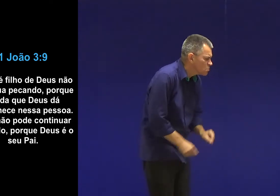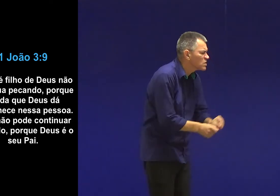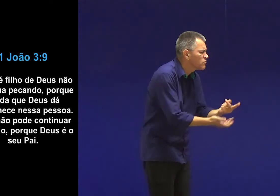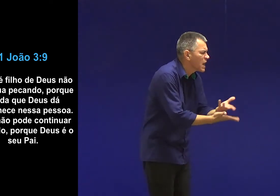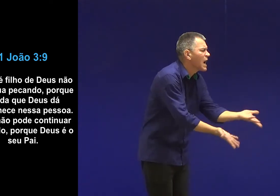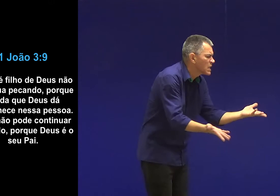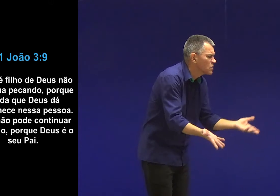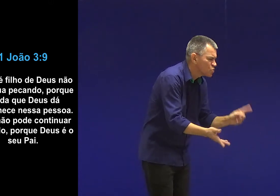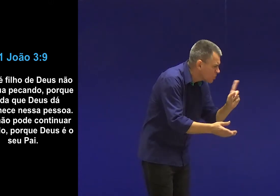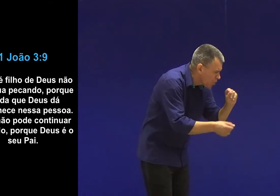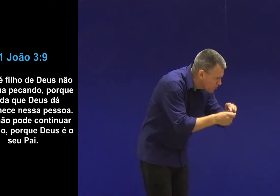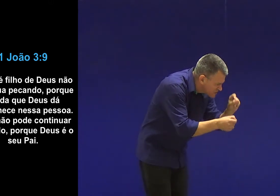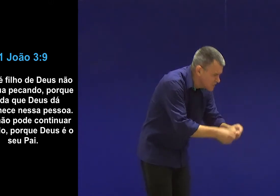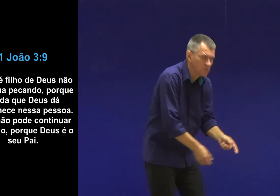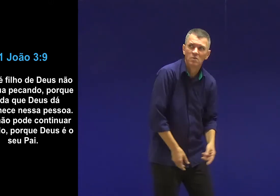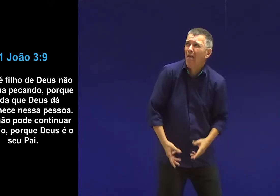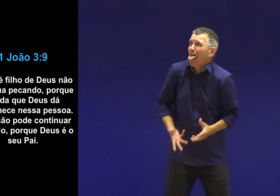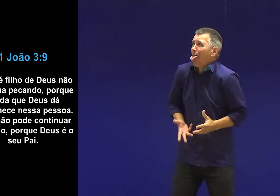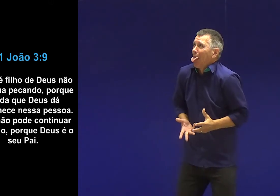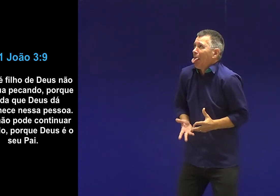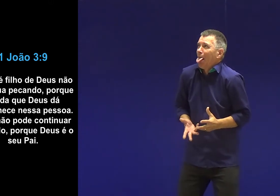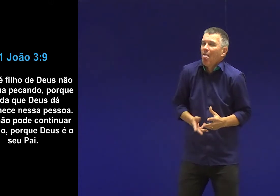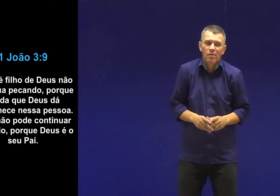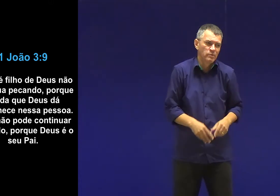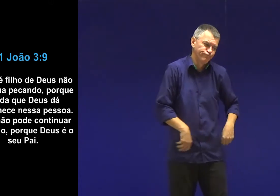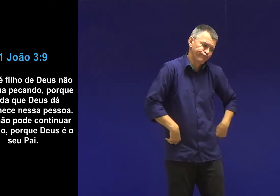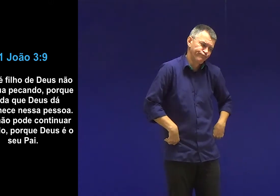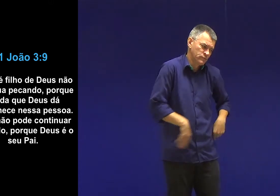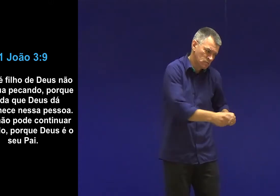Mas poxa, eu te falei para não fazer isso, não é para fazer de novo.